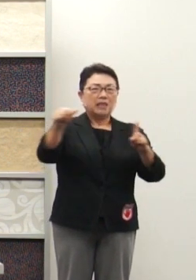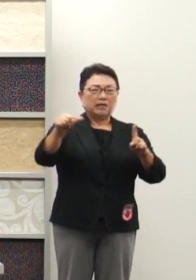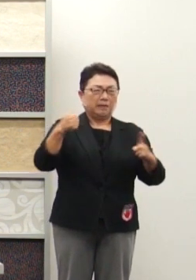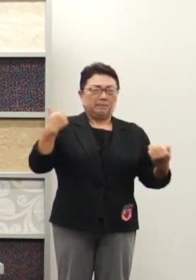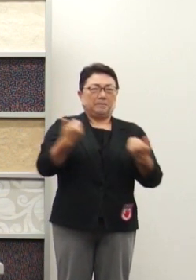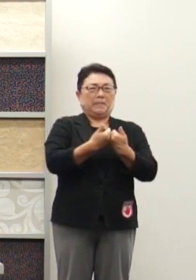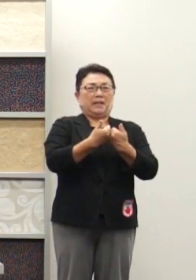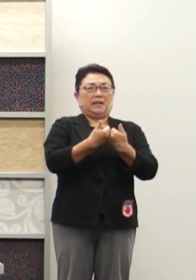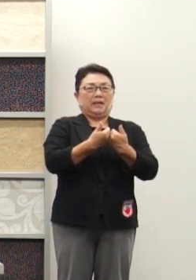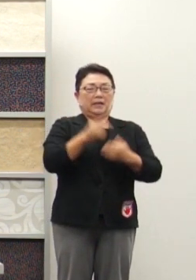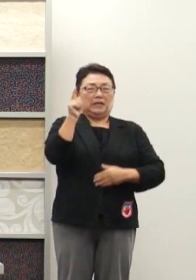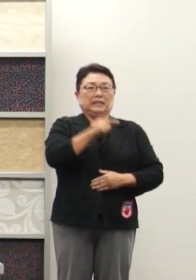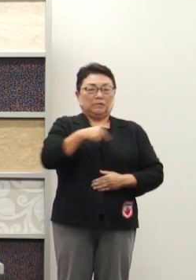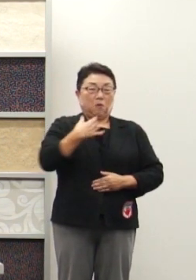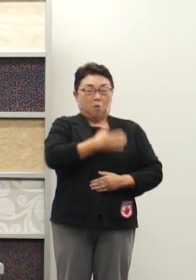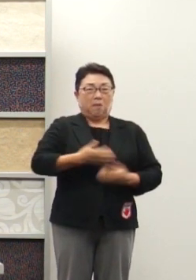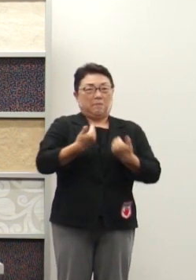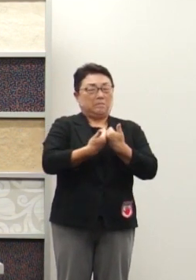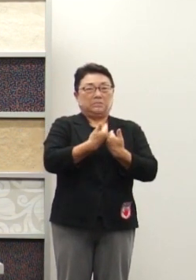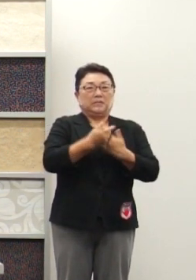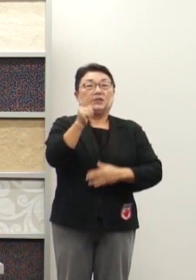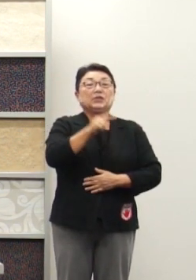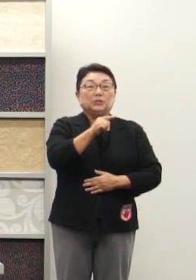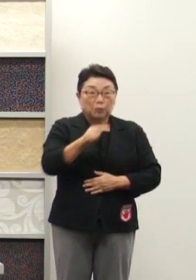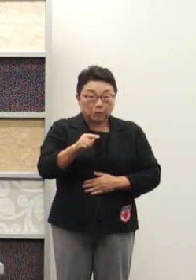ある、などの理由があり、